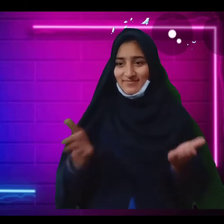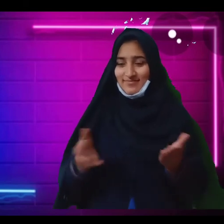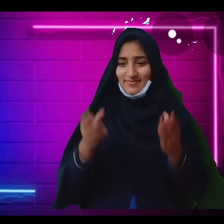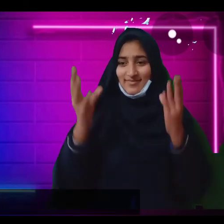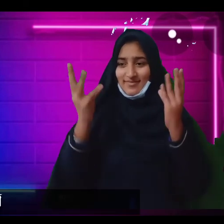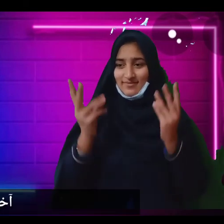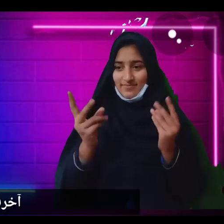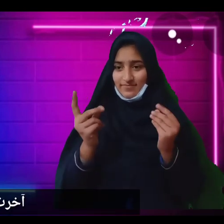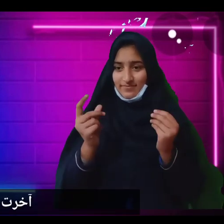आखिरत